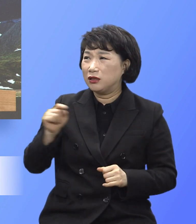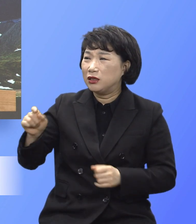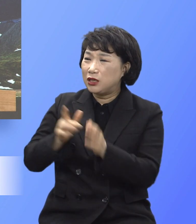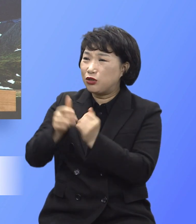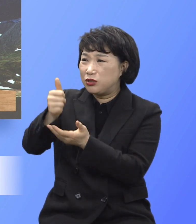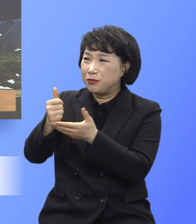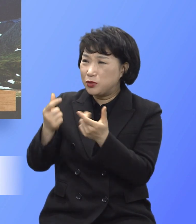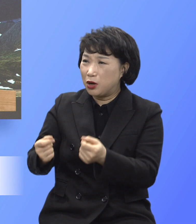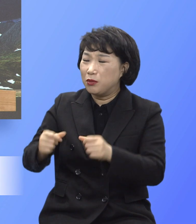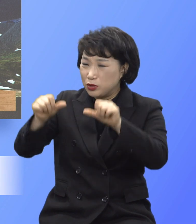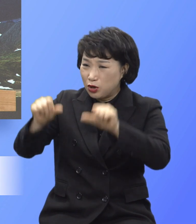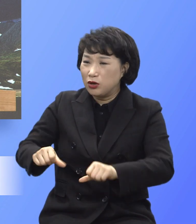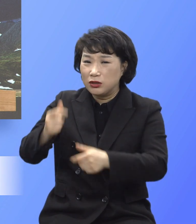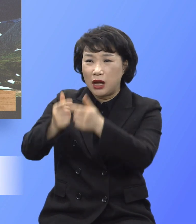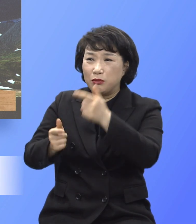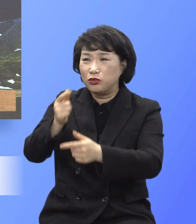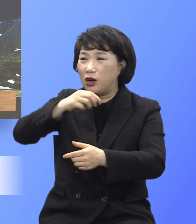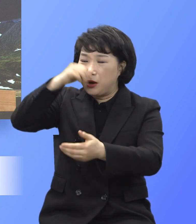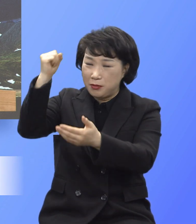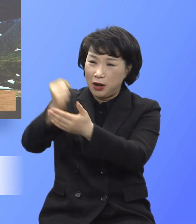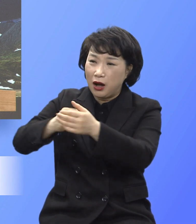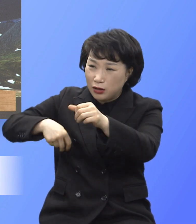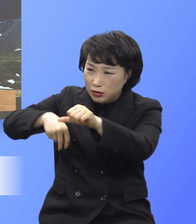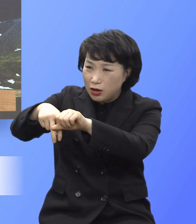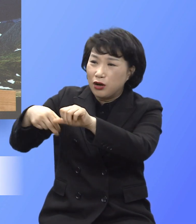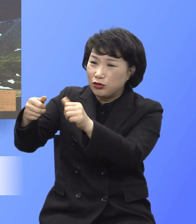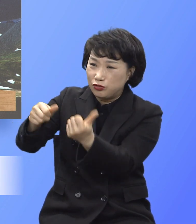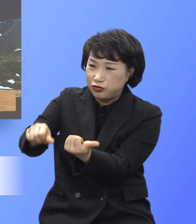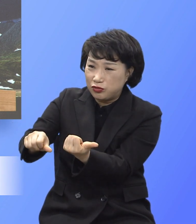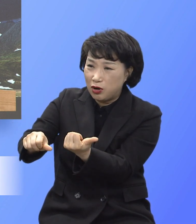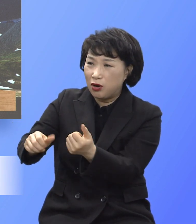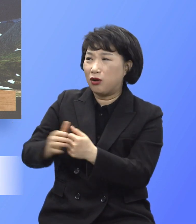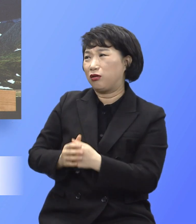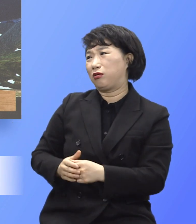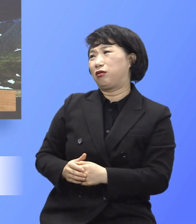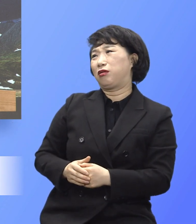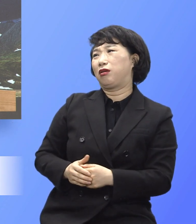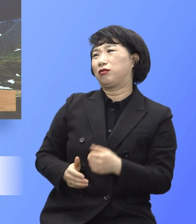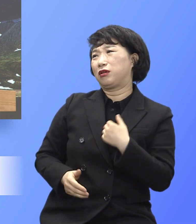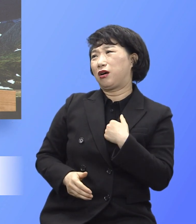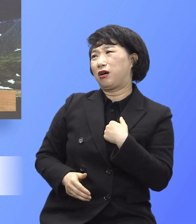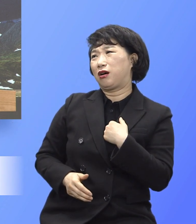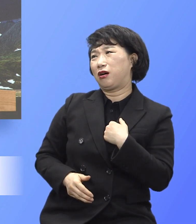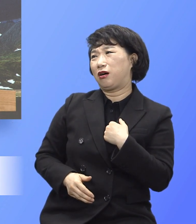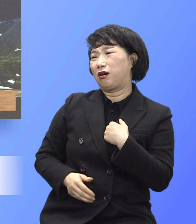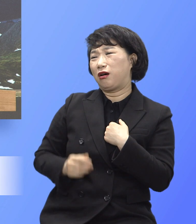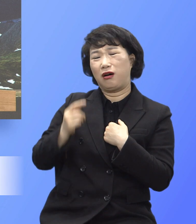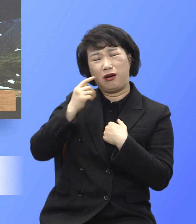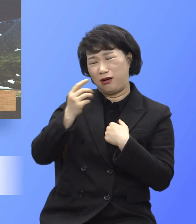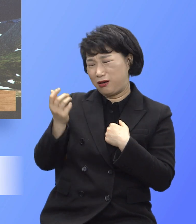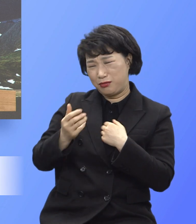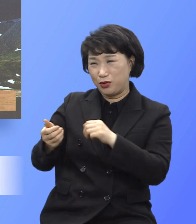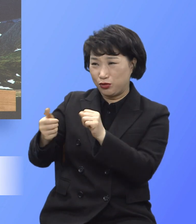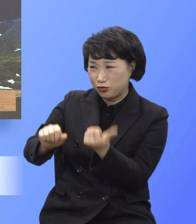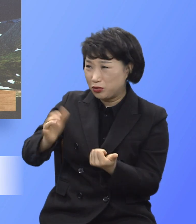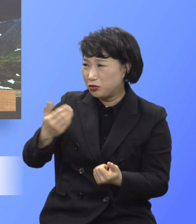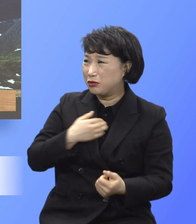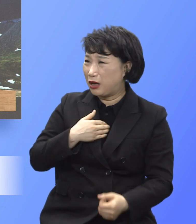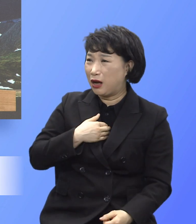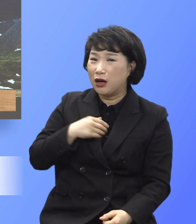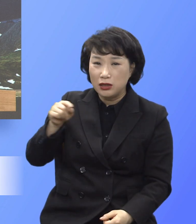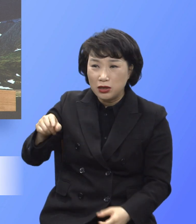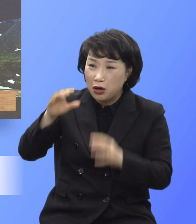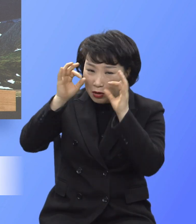예수님처럼 저주의 나무에서 죄로 저렇게 죽어야 되는구나. 처절하게 죽어야 되는구나.